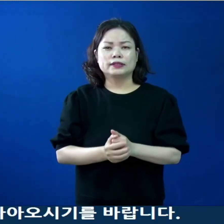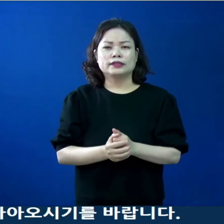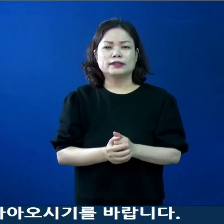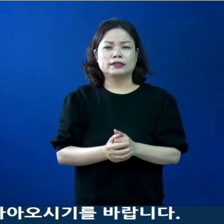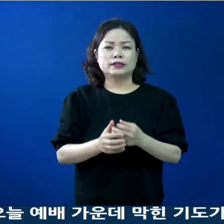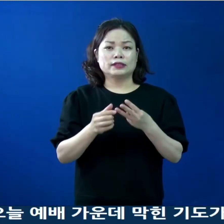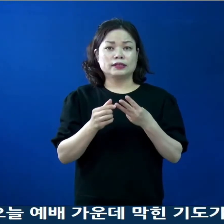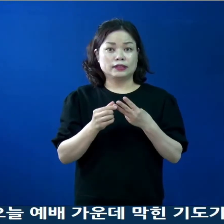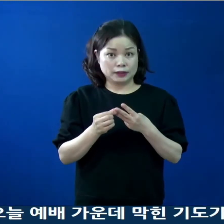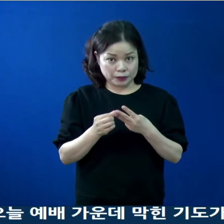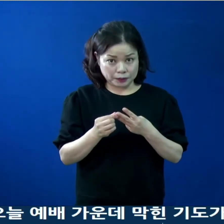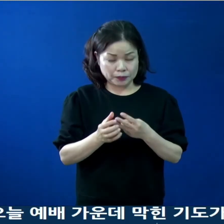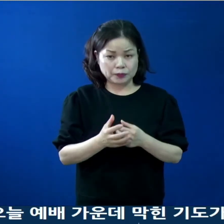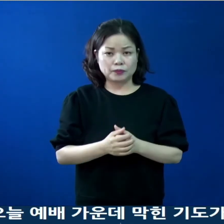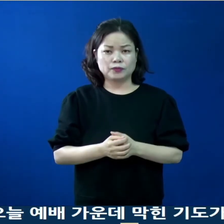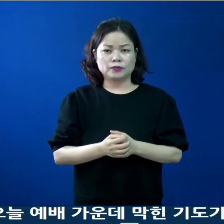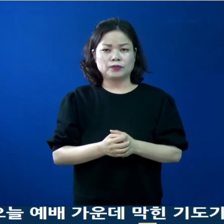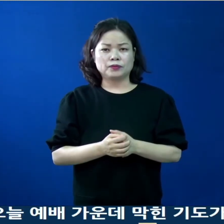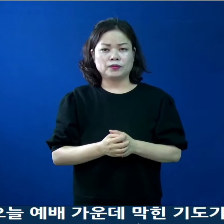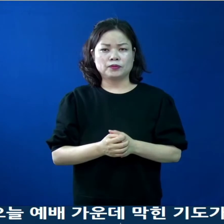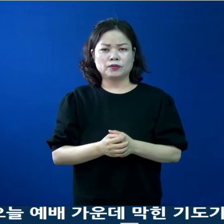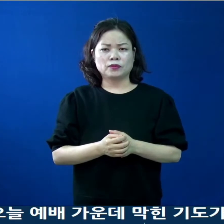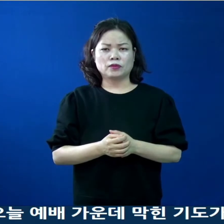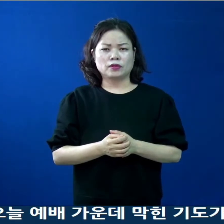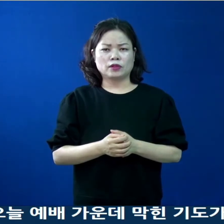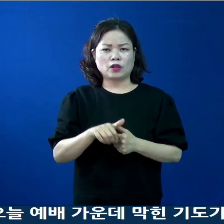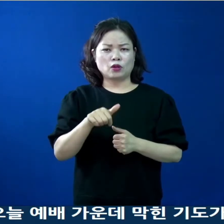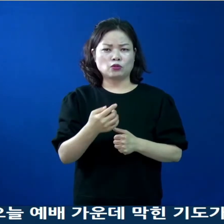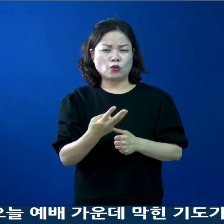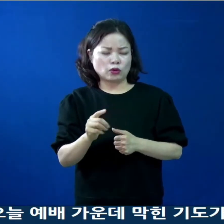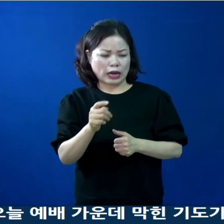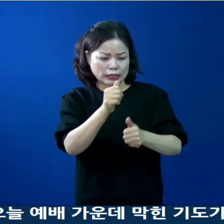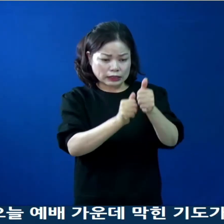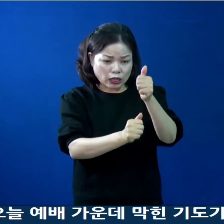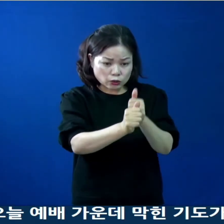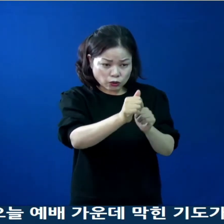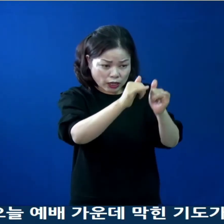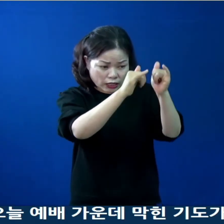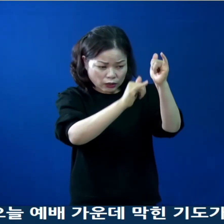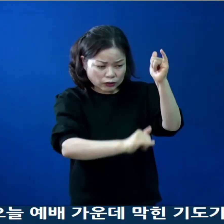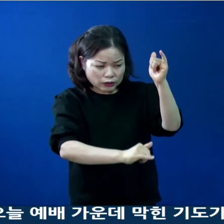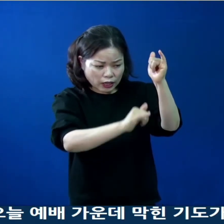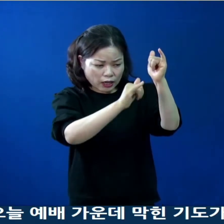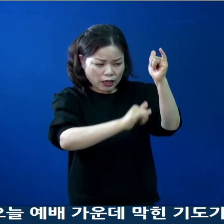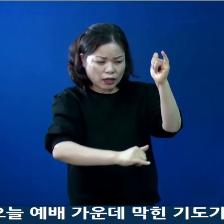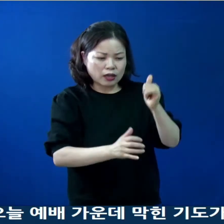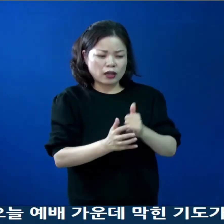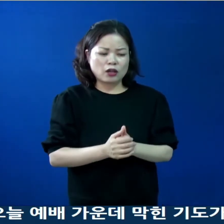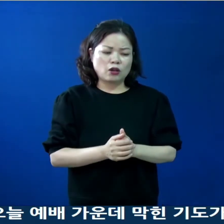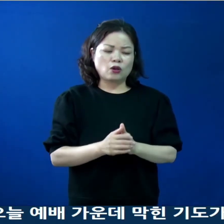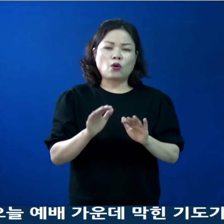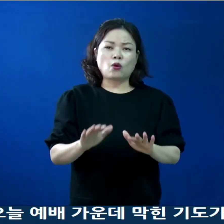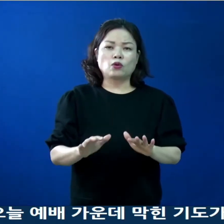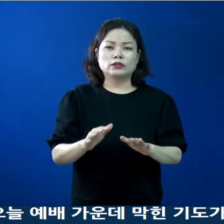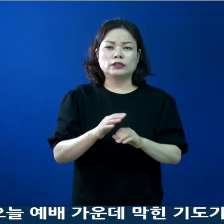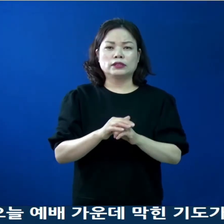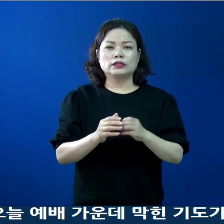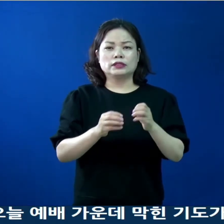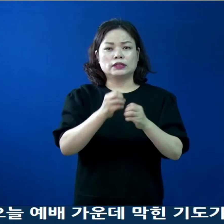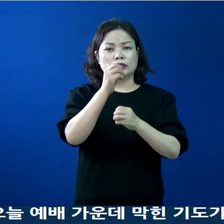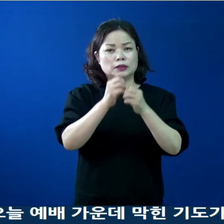번째 단락을 살피면서 먼저 고라 자손의 역사를 좀 살펴보도록 하겠습니다. 오늘 읽은 시편